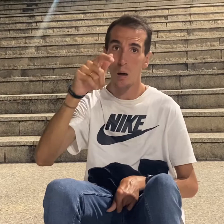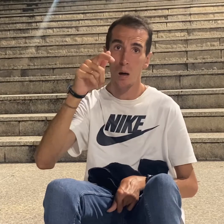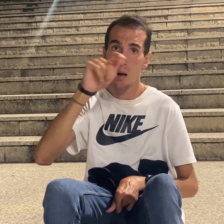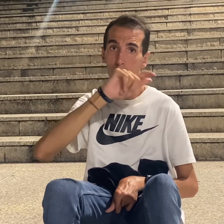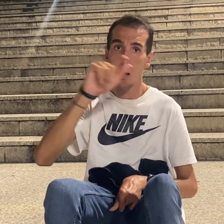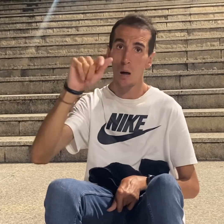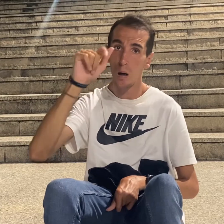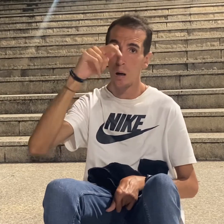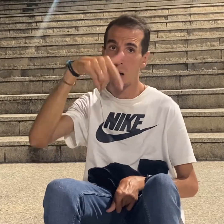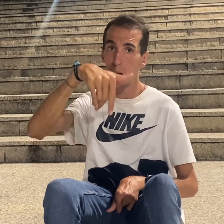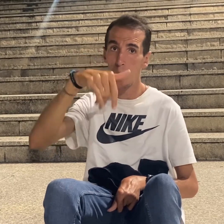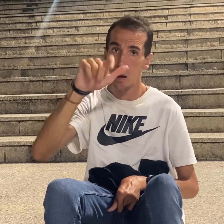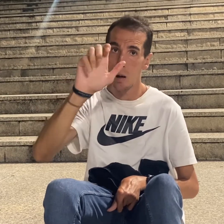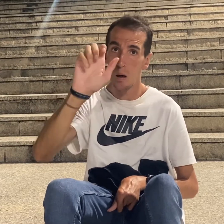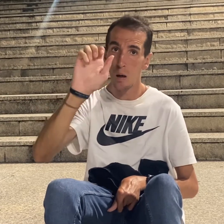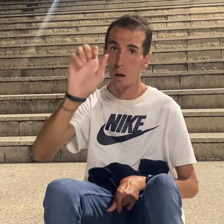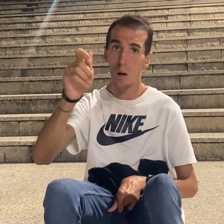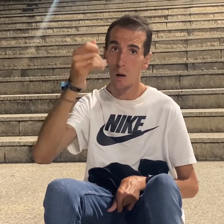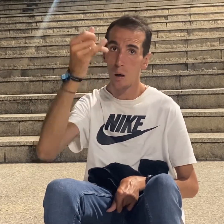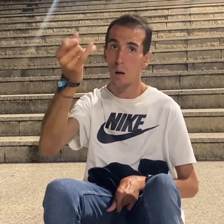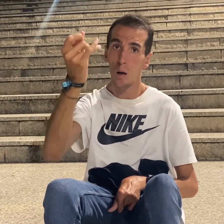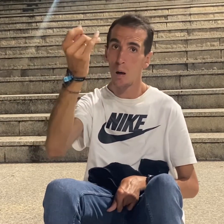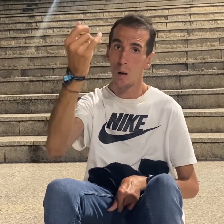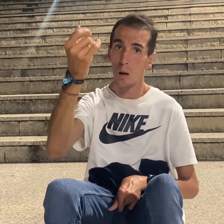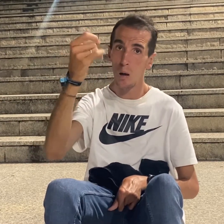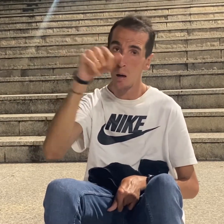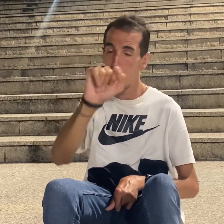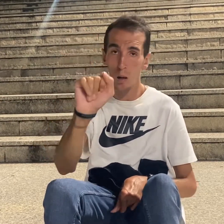Barça, que és més que un club. Gas!